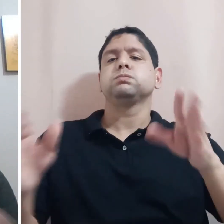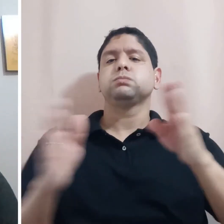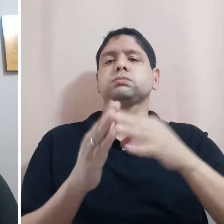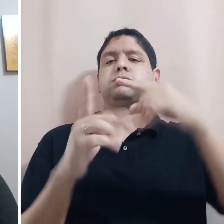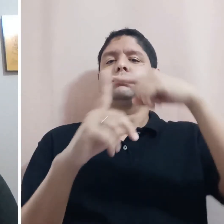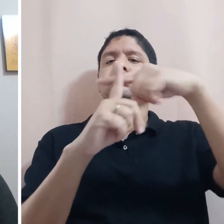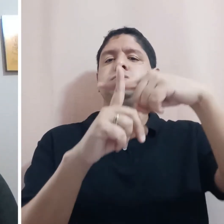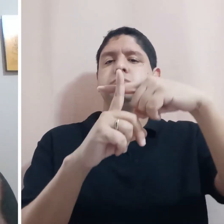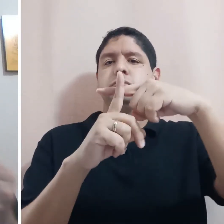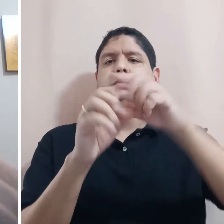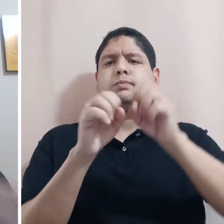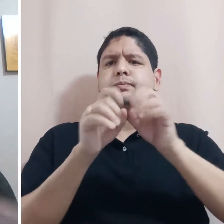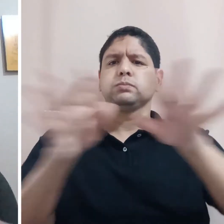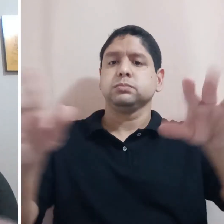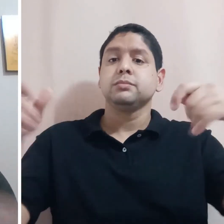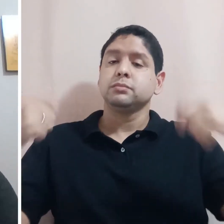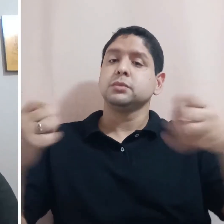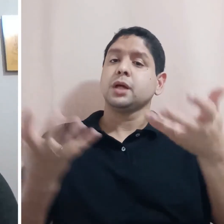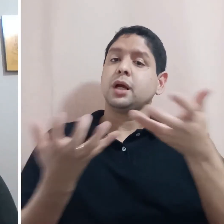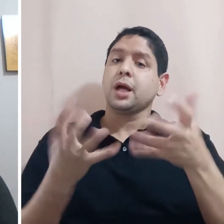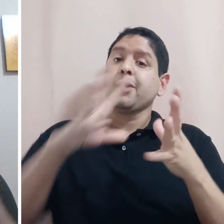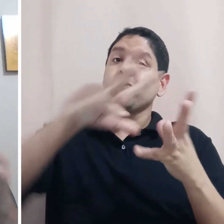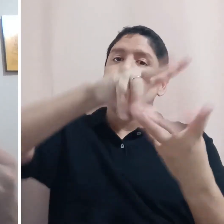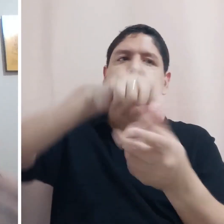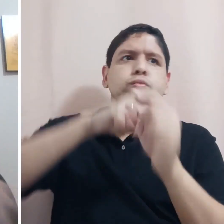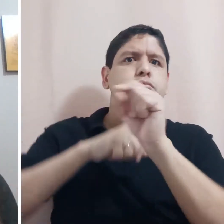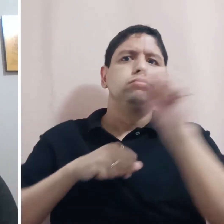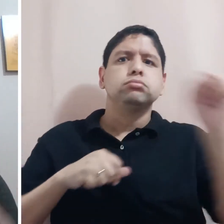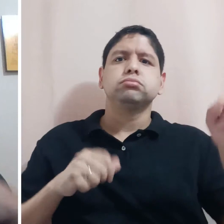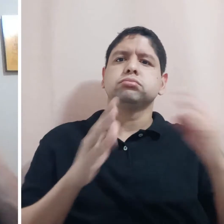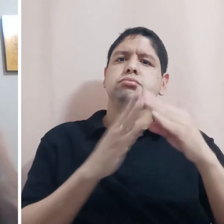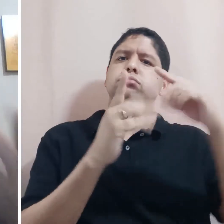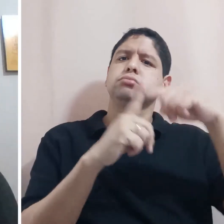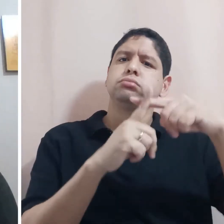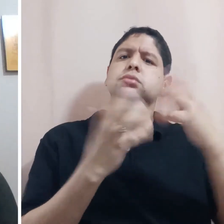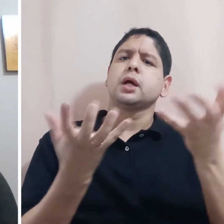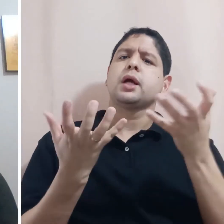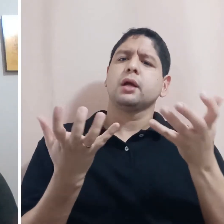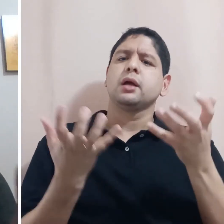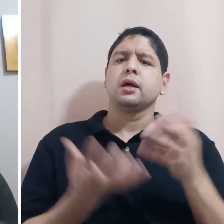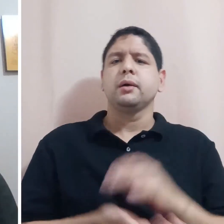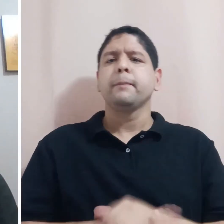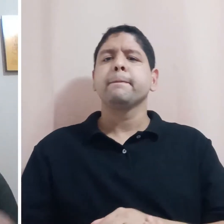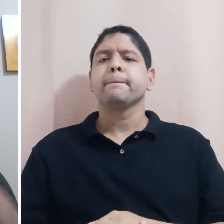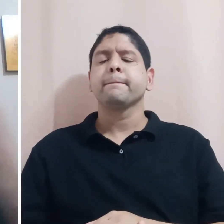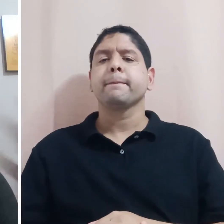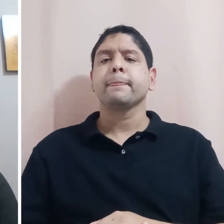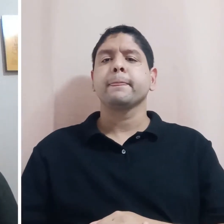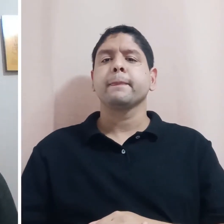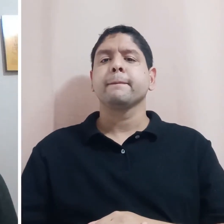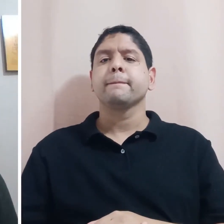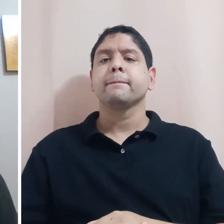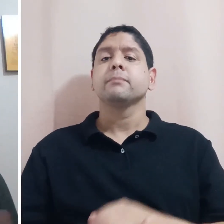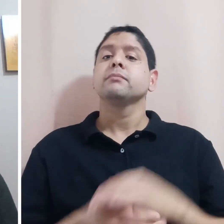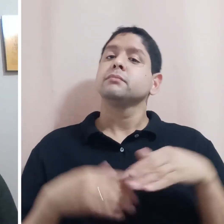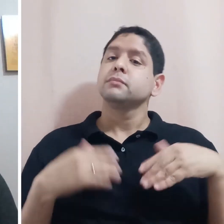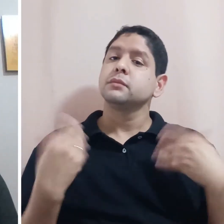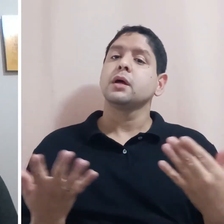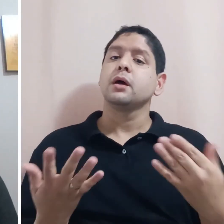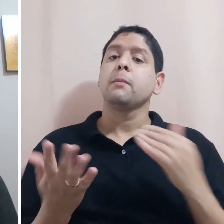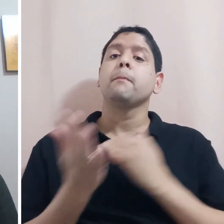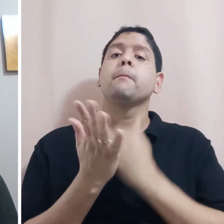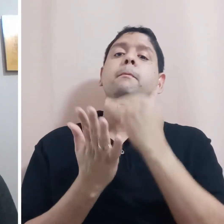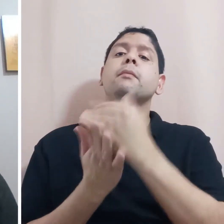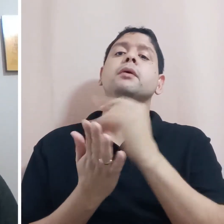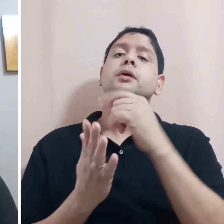viagens pelo mar era levar o cristianismo, e o símbolo do cristianismo é levar o cristianismo pelo mundo, né, espalhar o cristianismo pelo